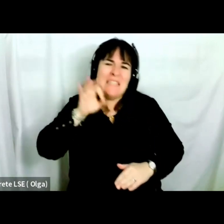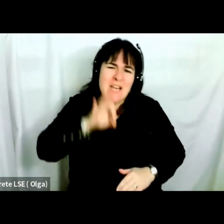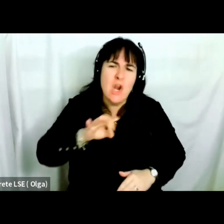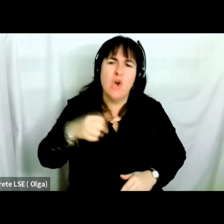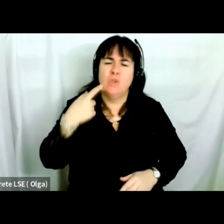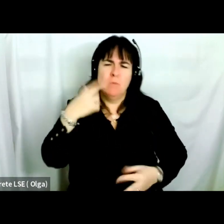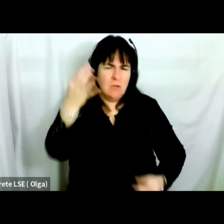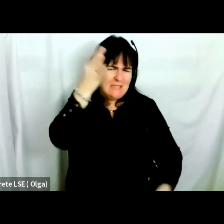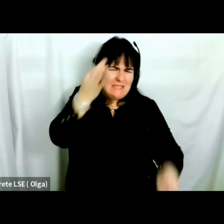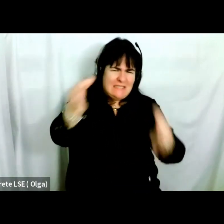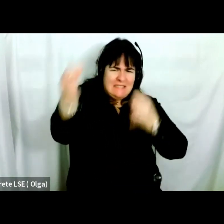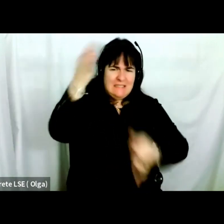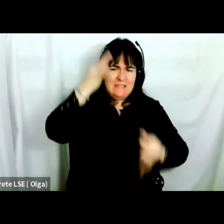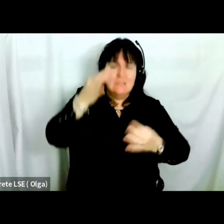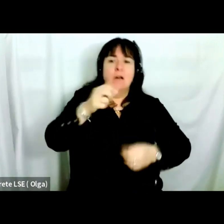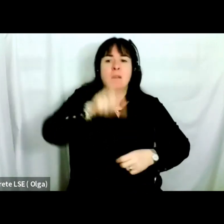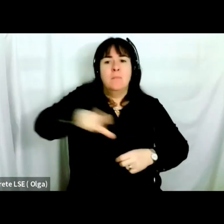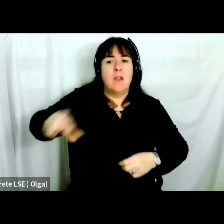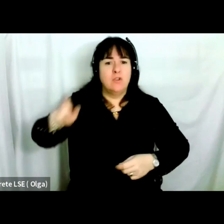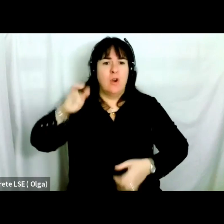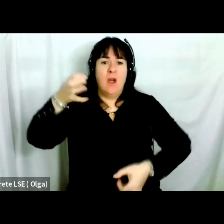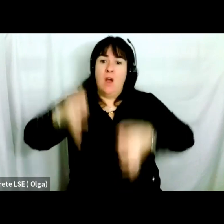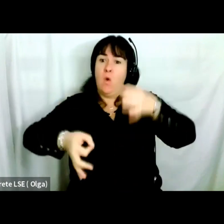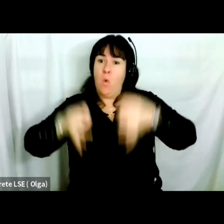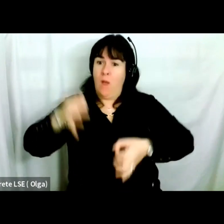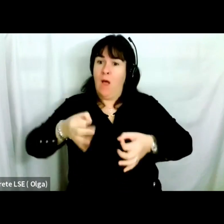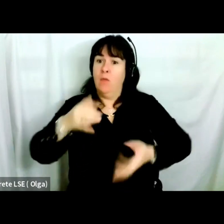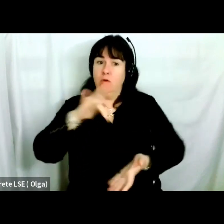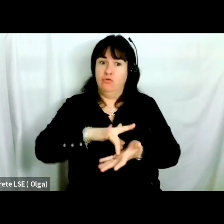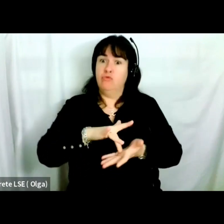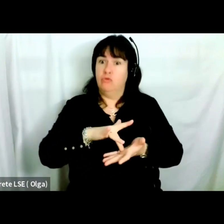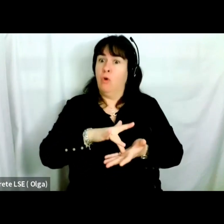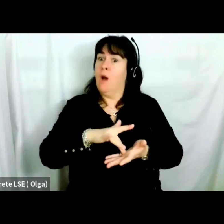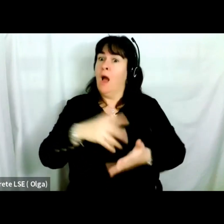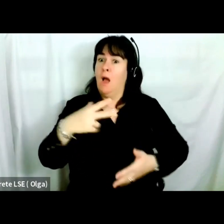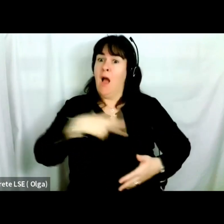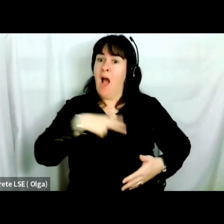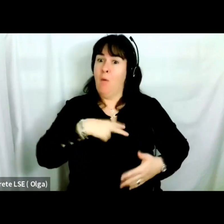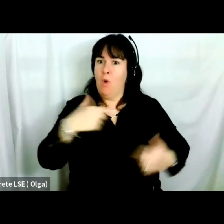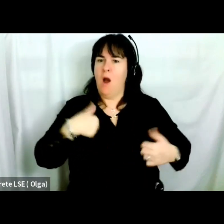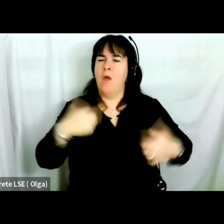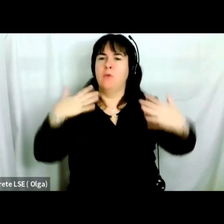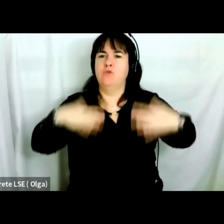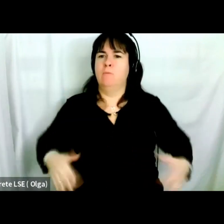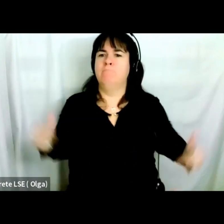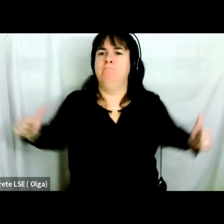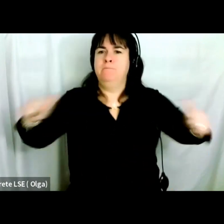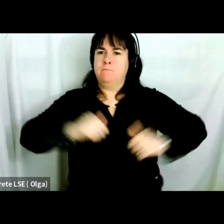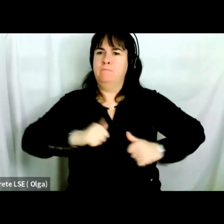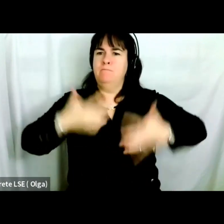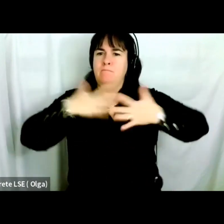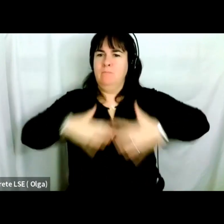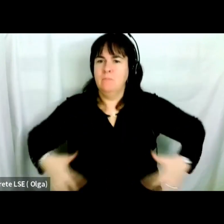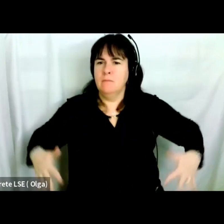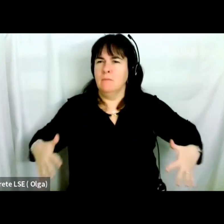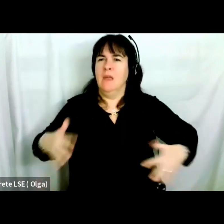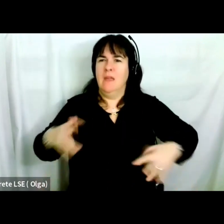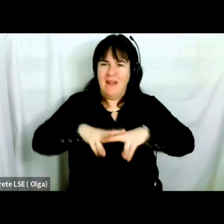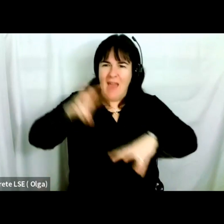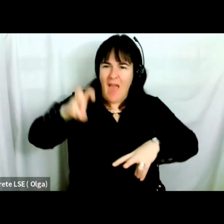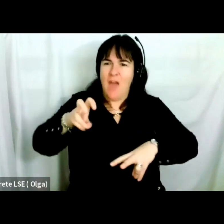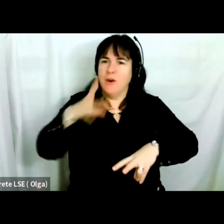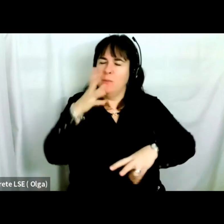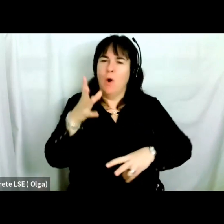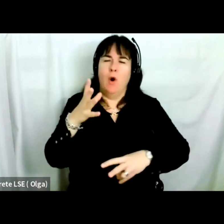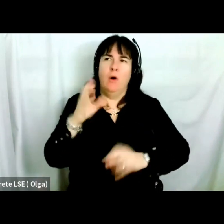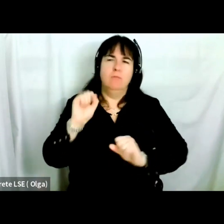los juzgados, los abogados seguimos utilizando una capa, una toga que nos cubre, es como todo muy